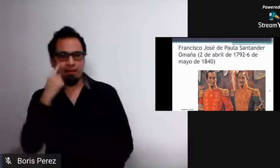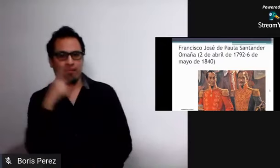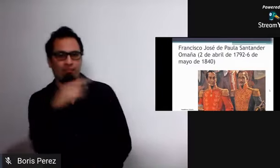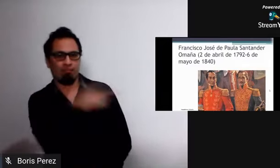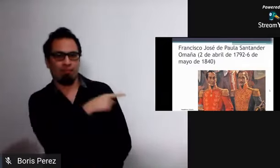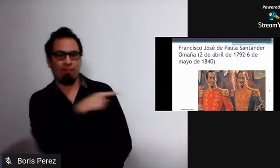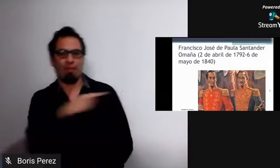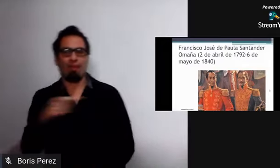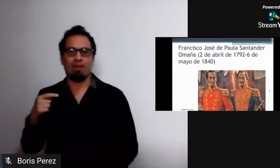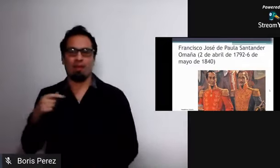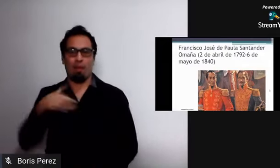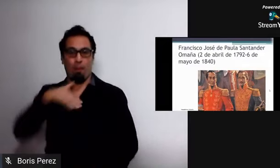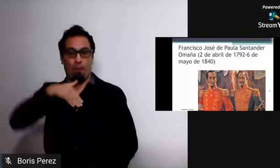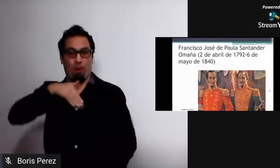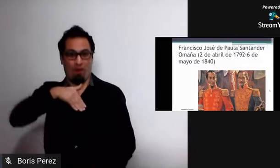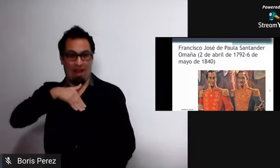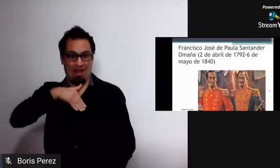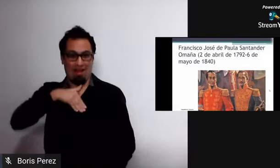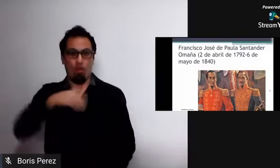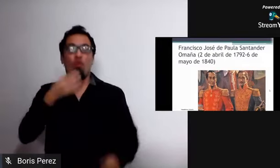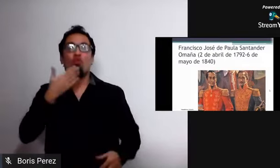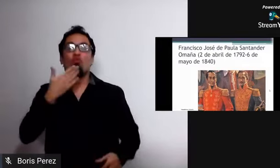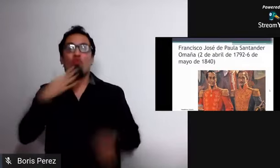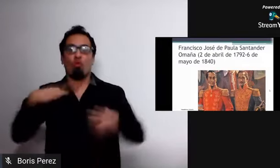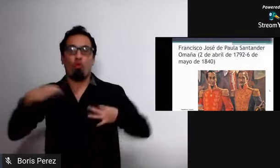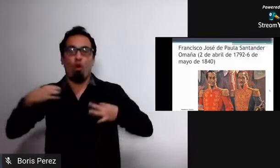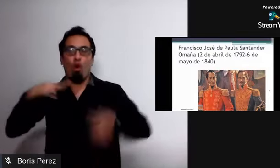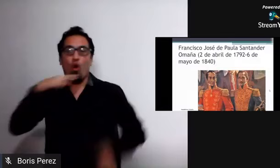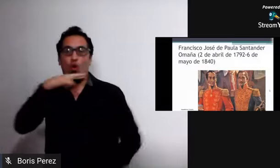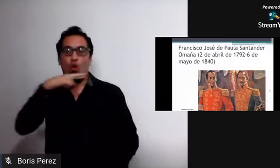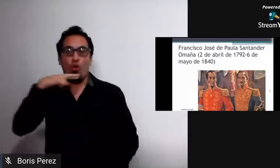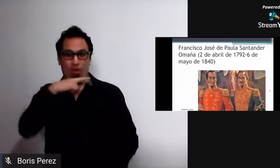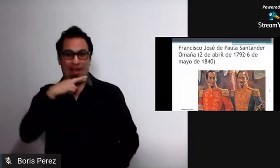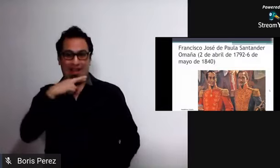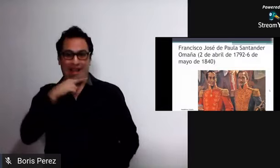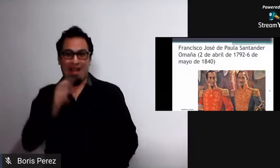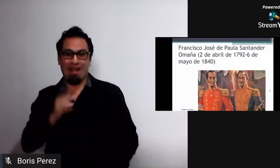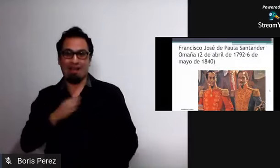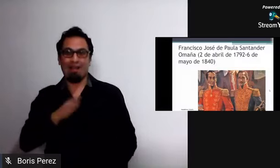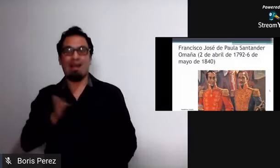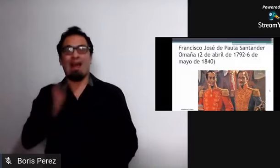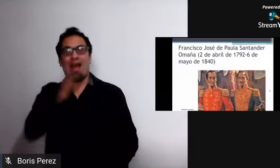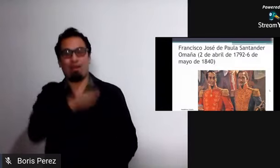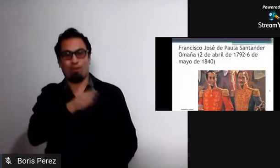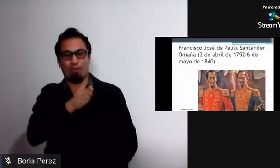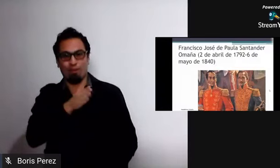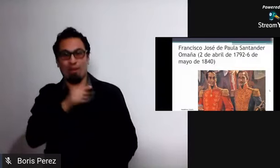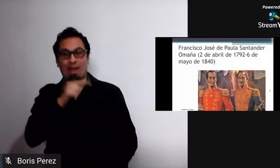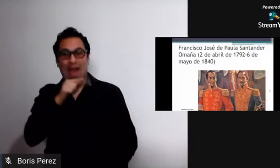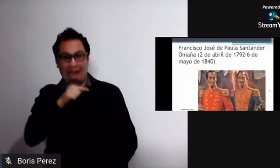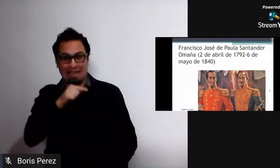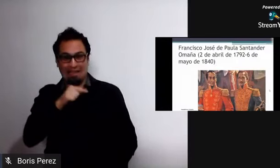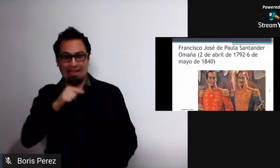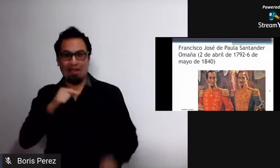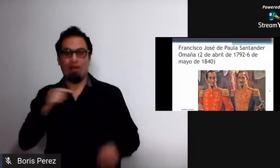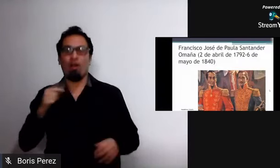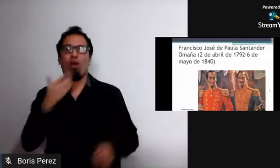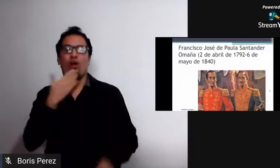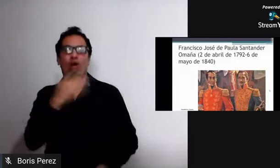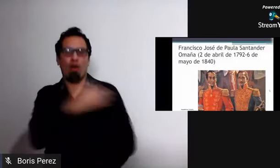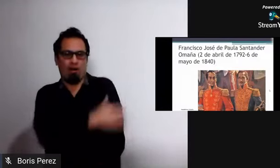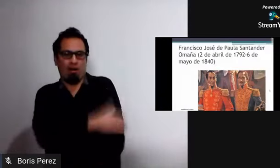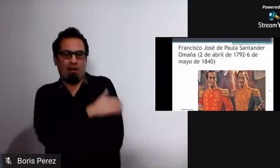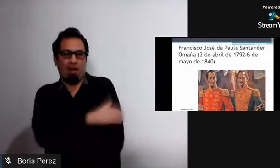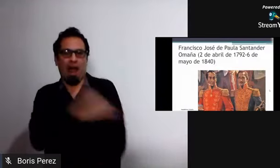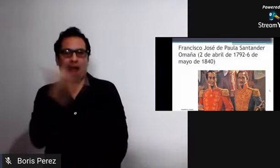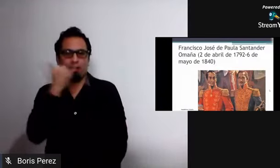En la fotografía podemos verlos a los dos ilustrados vestidos. El que está de color rojo